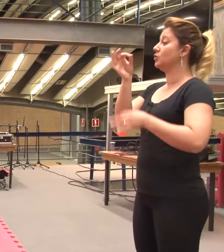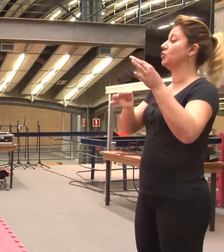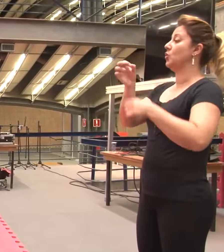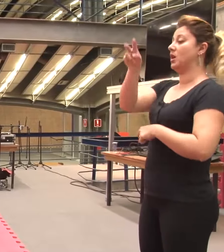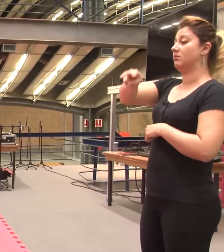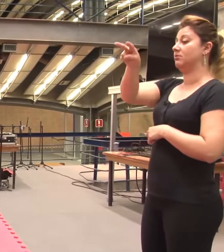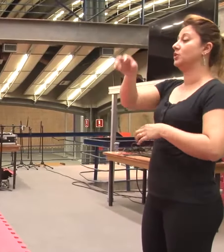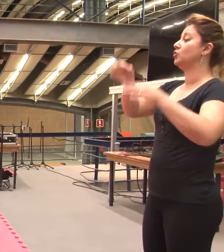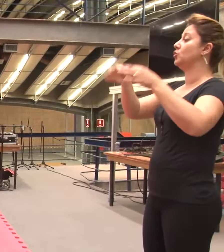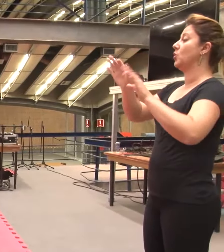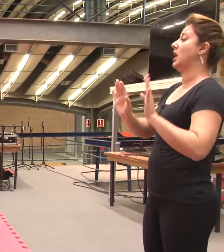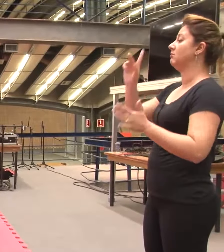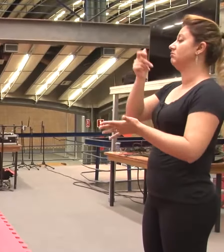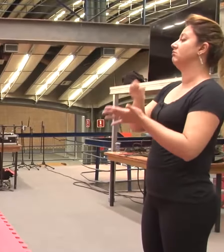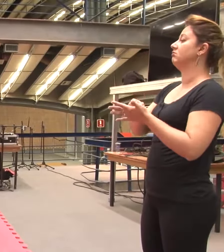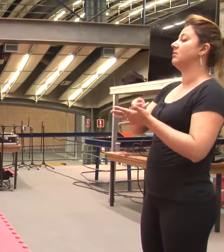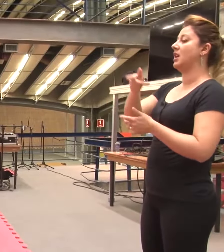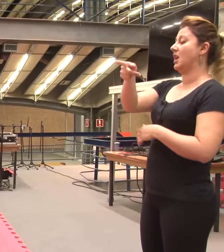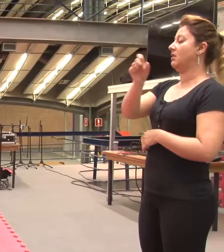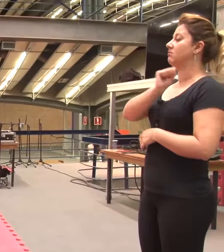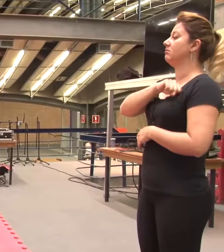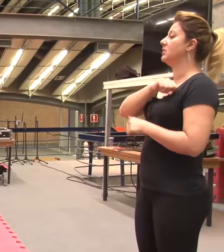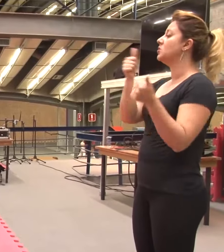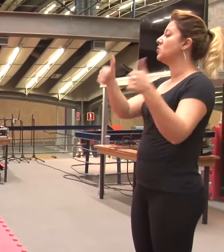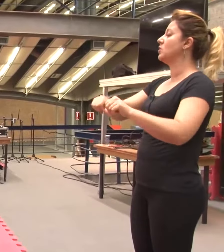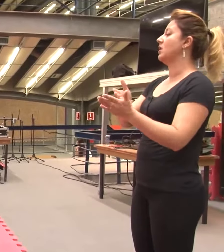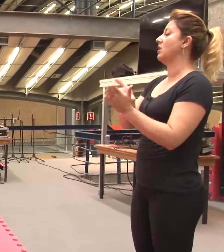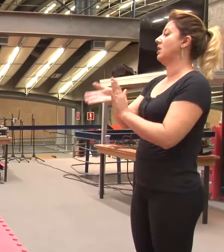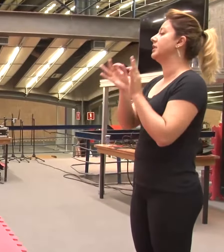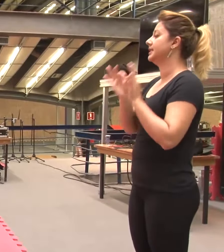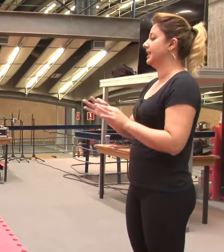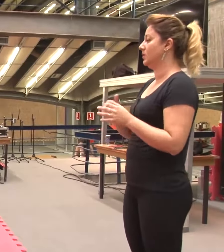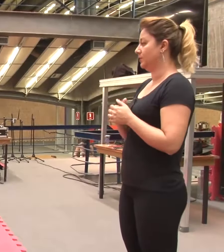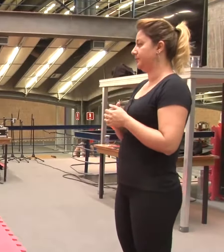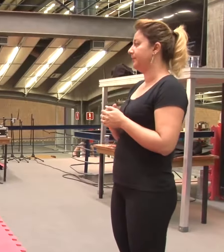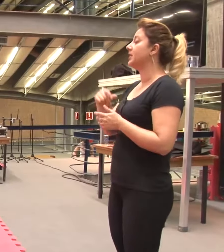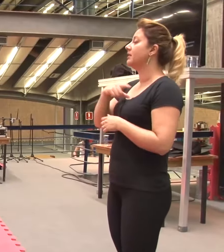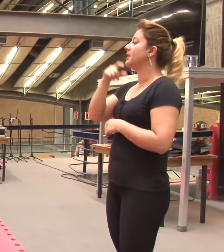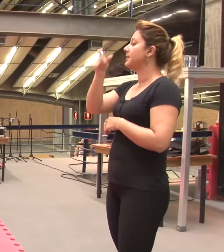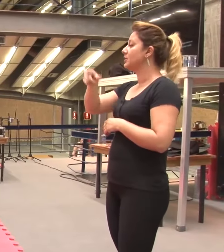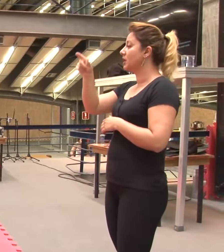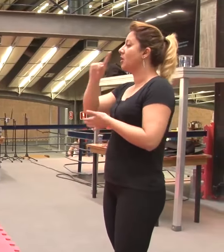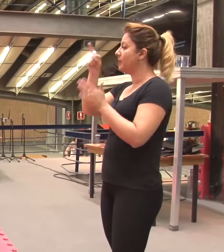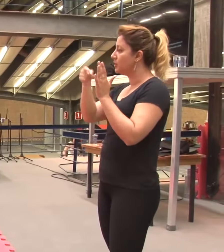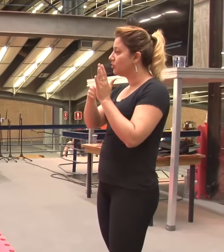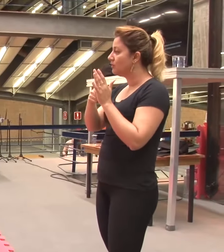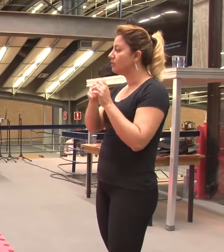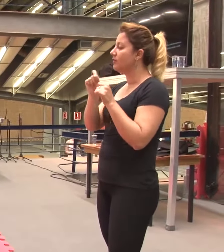Né? Ele tem um tempo, ele é um personagem construído para cumprir esse tempo e ele faz.